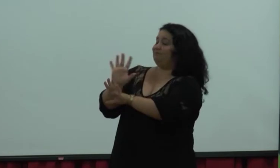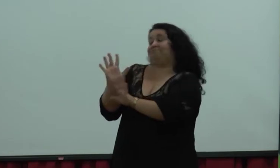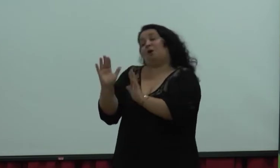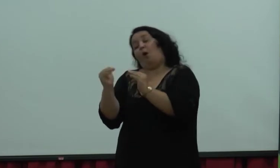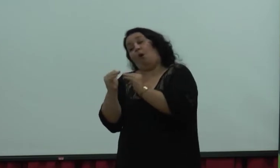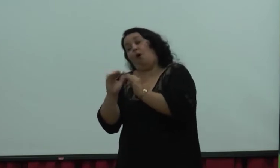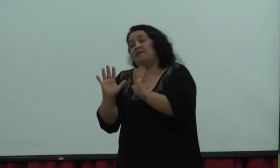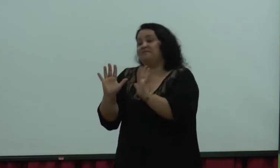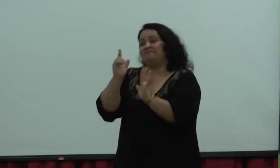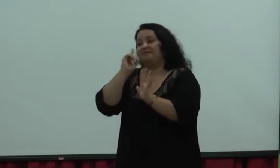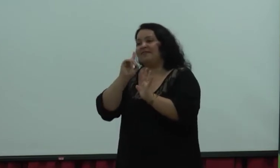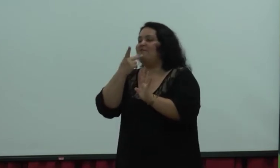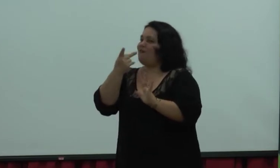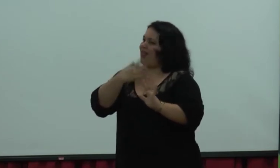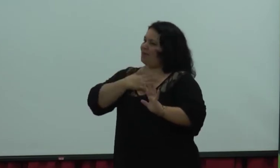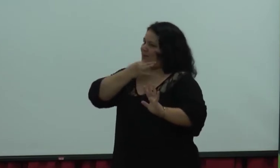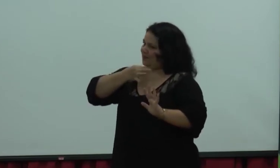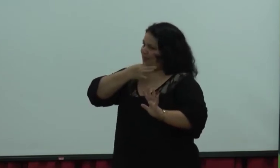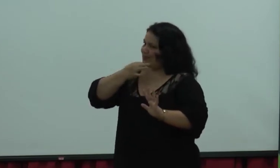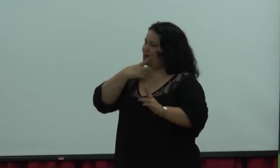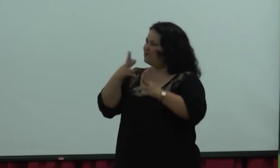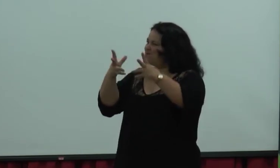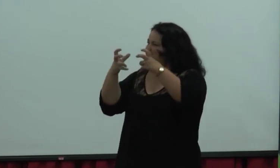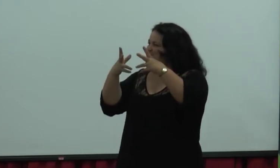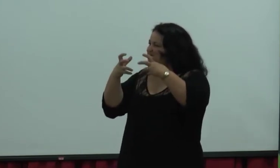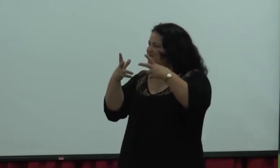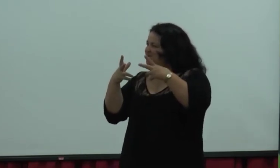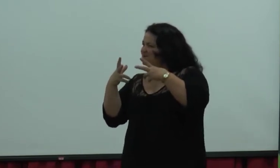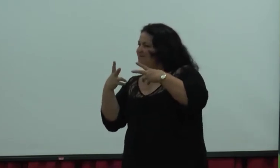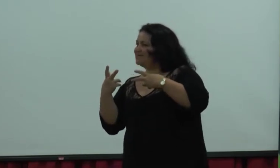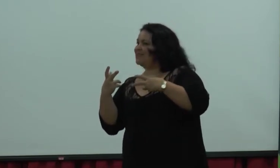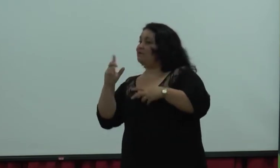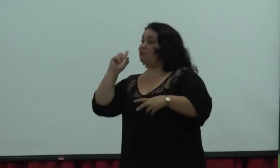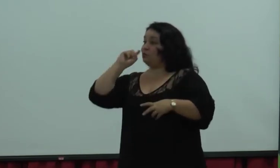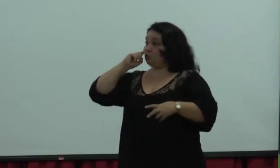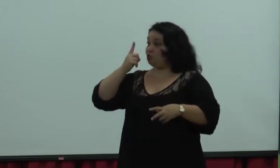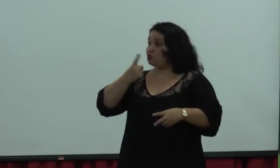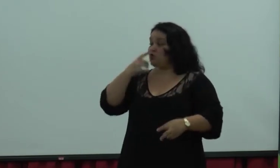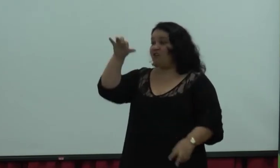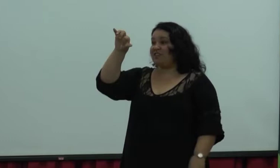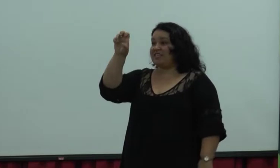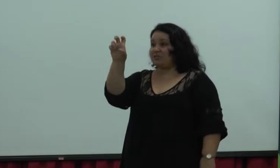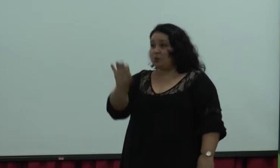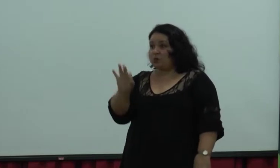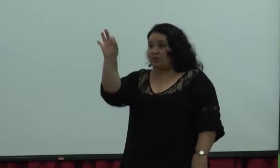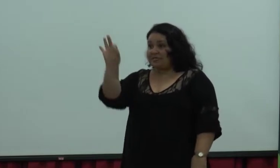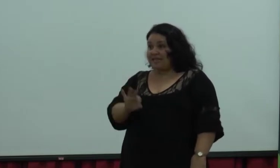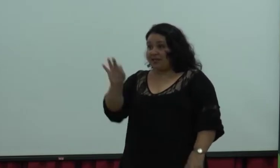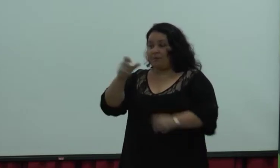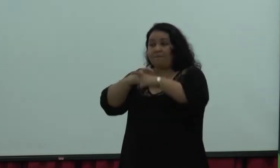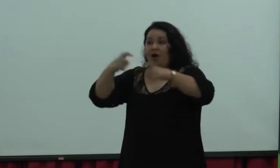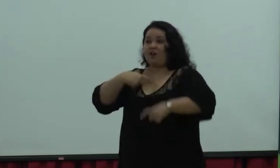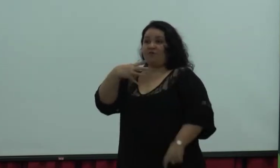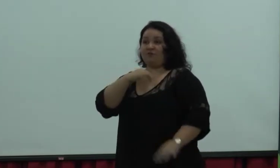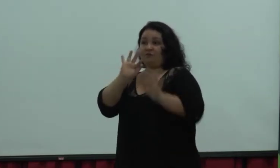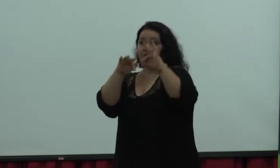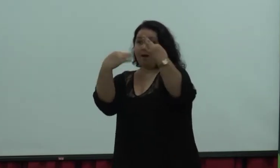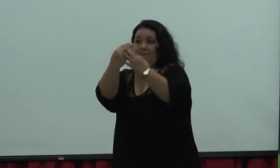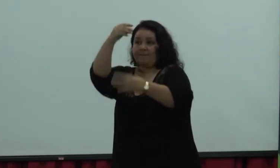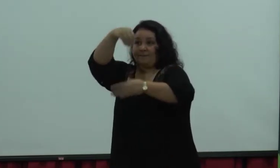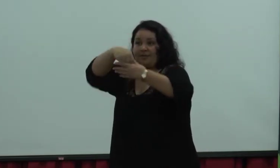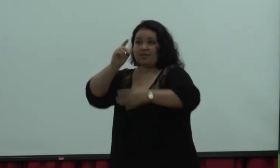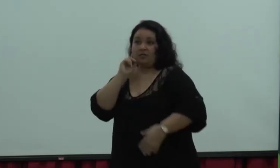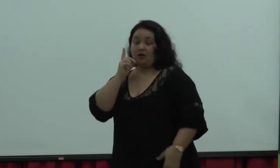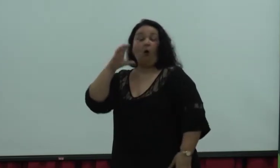concordar. Eu percebo que os surdos, por serem 95% filhos de pais surdos, eles